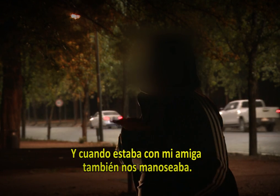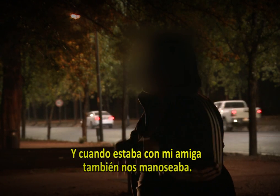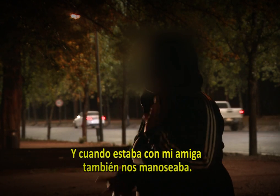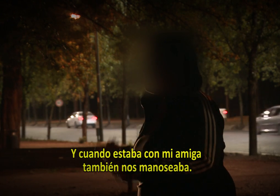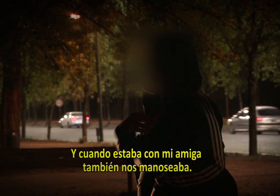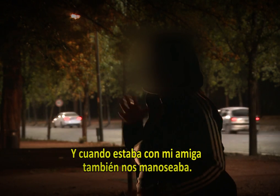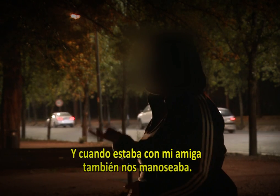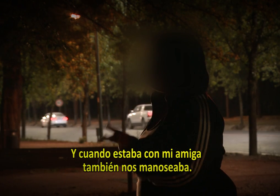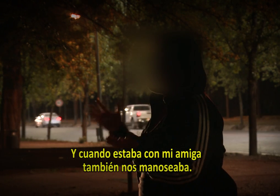también nos manoseaba.